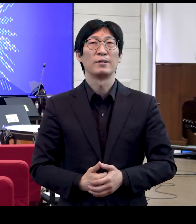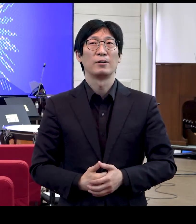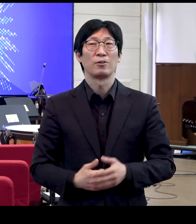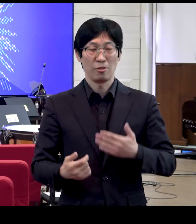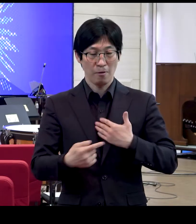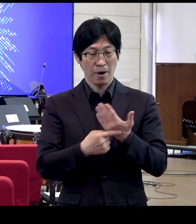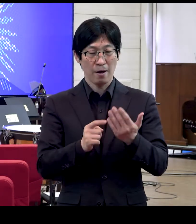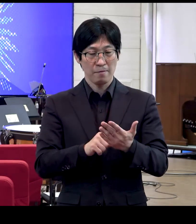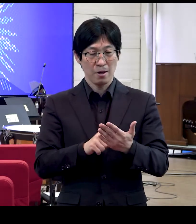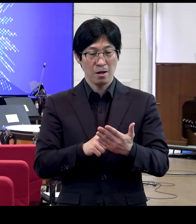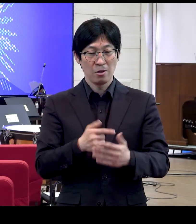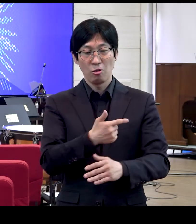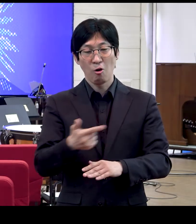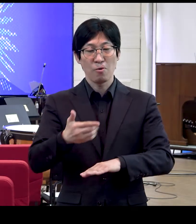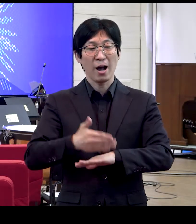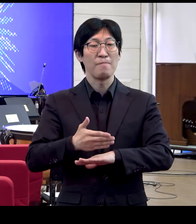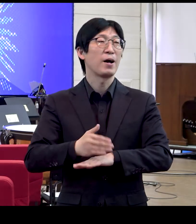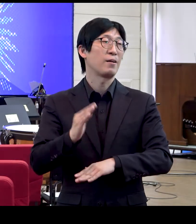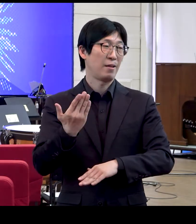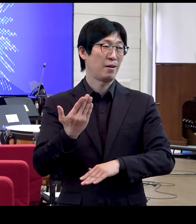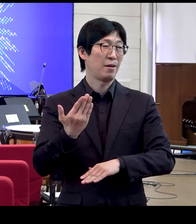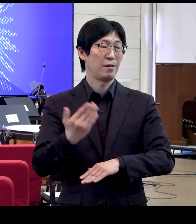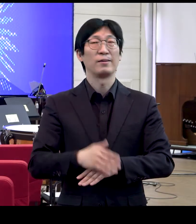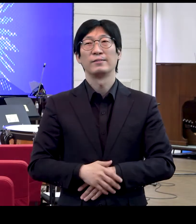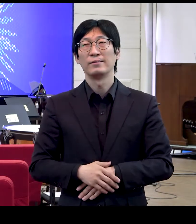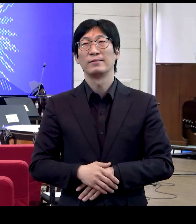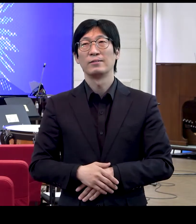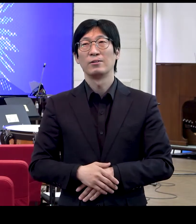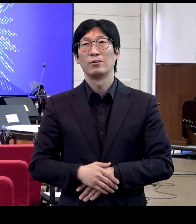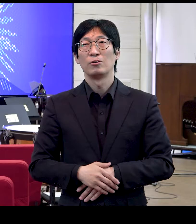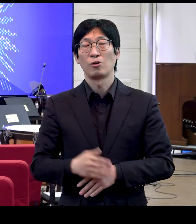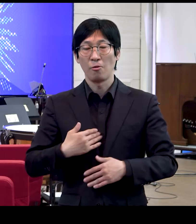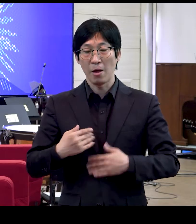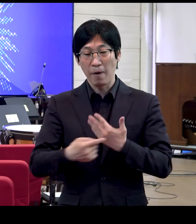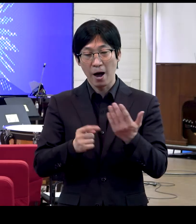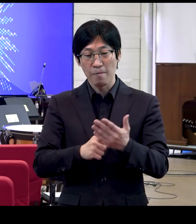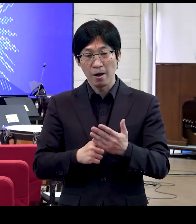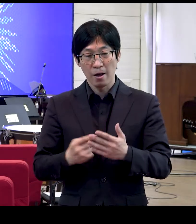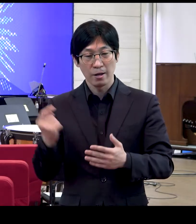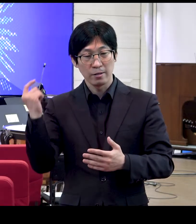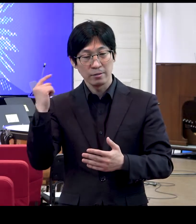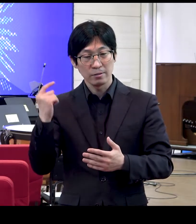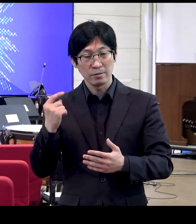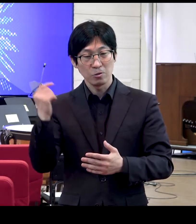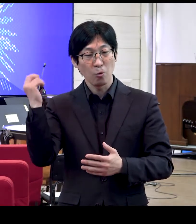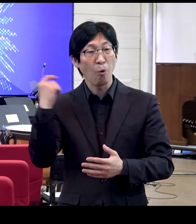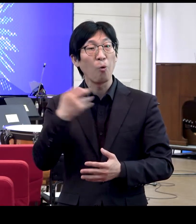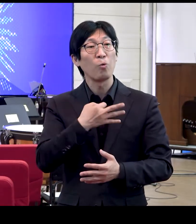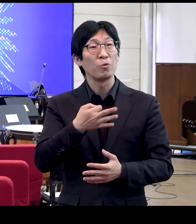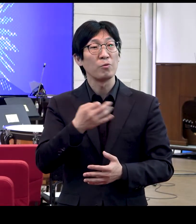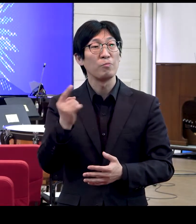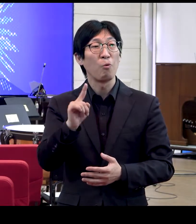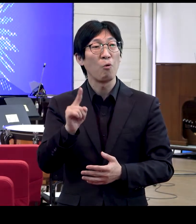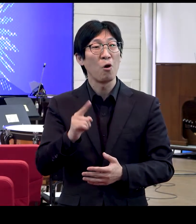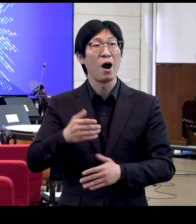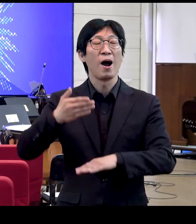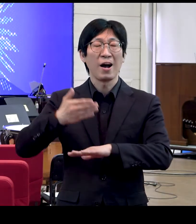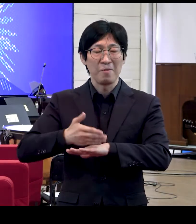마음속에 너무 고마운 생각이 드는 거예요. 그러면서 마음속에 계속 이런 음성이 들렸어요. 고맙다, 너무